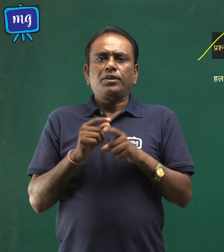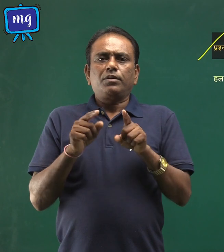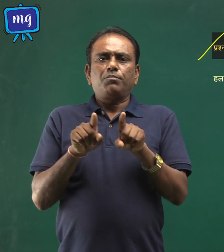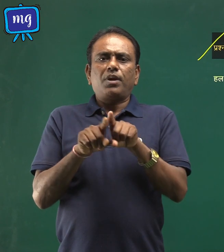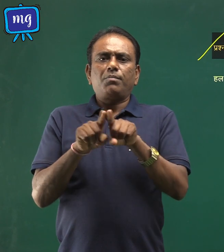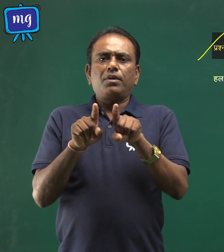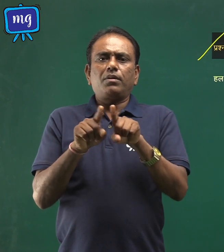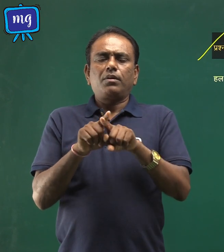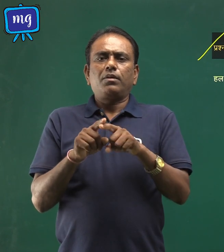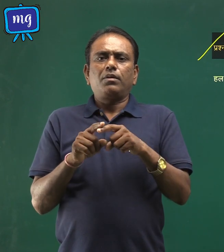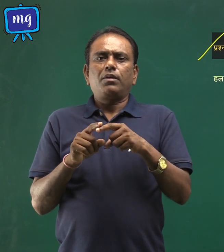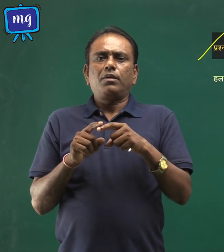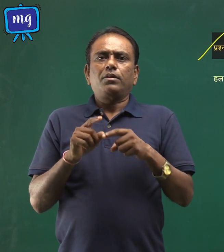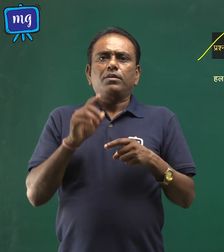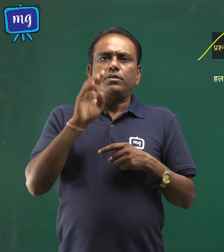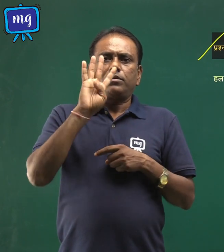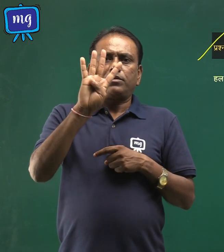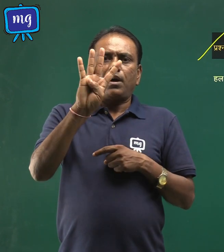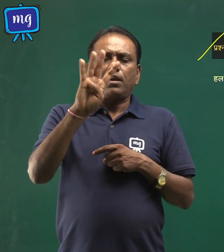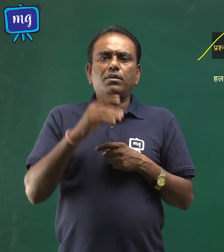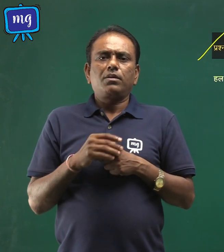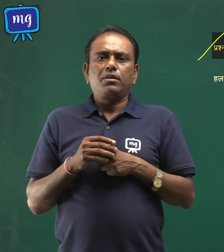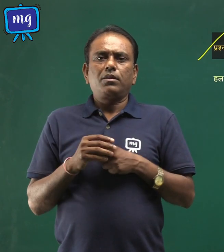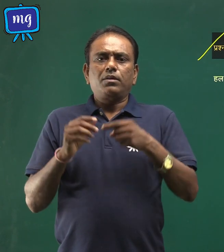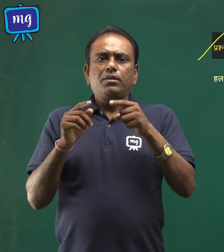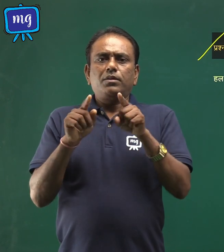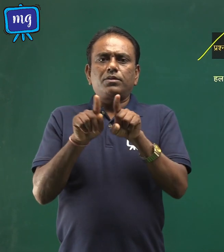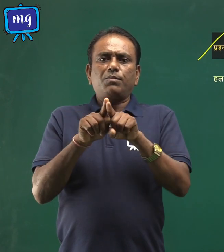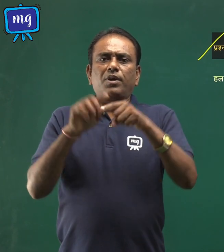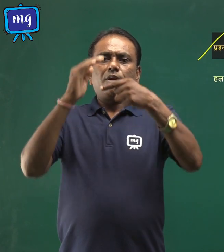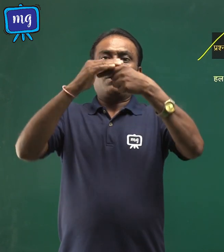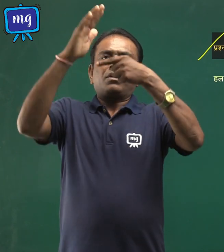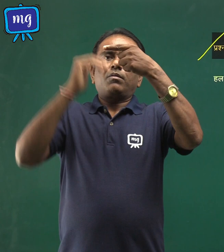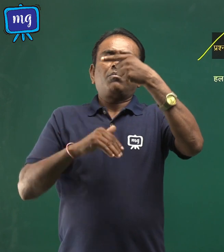बराबर चार तुल्य भिन्न